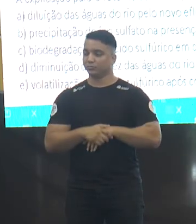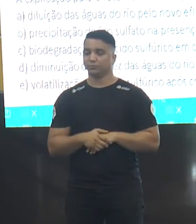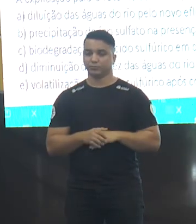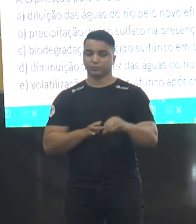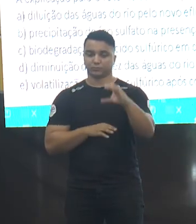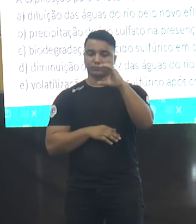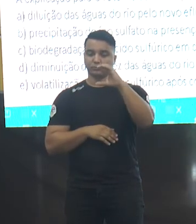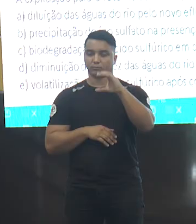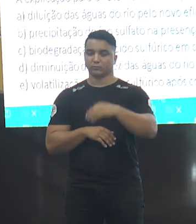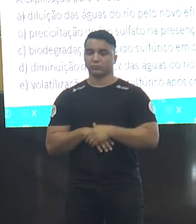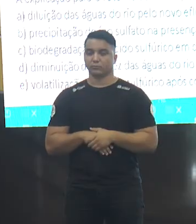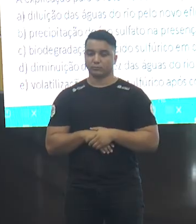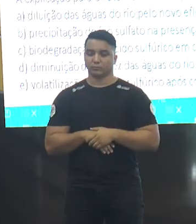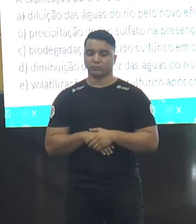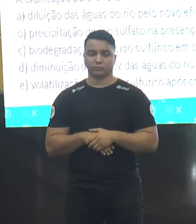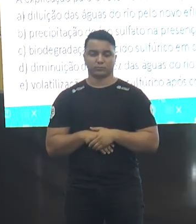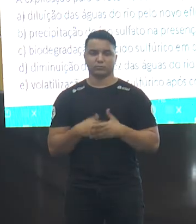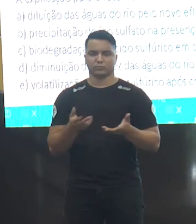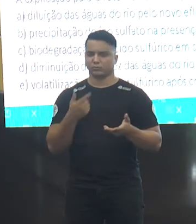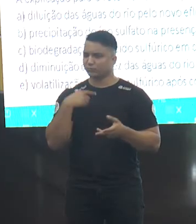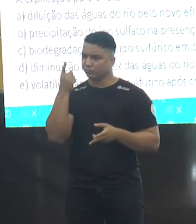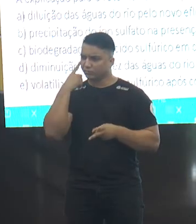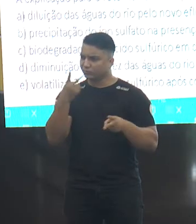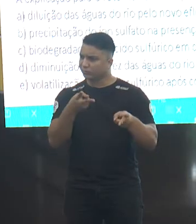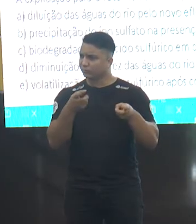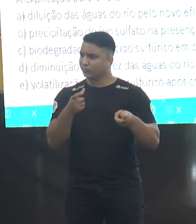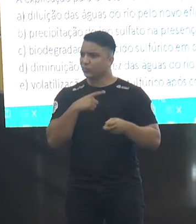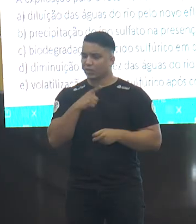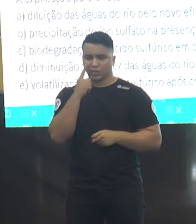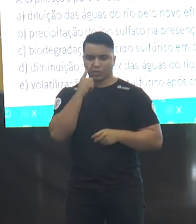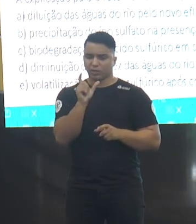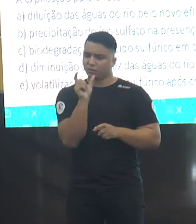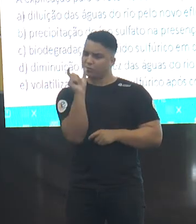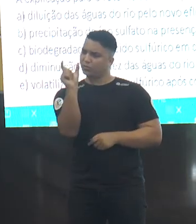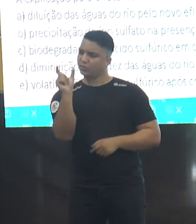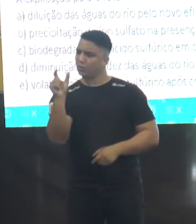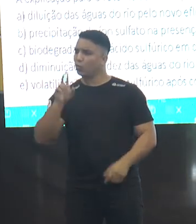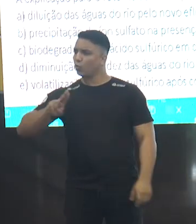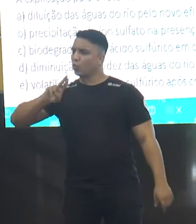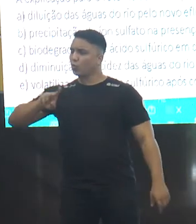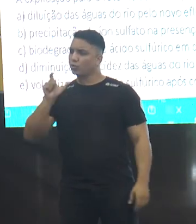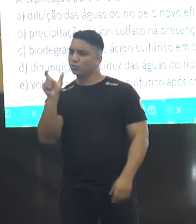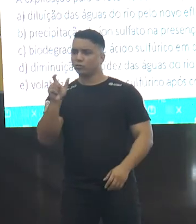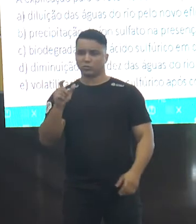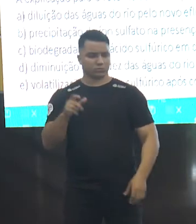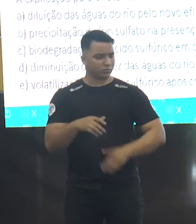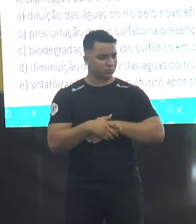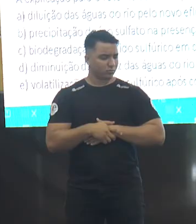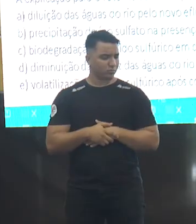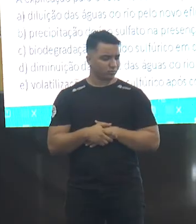Letra C. Gente, eu não sei se vocês já perceberam que esse termo é tão usado.